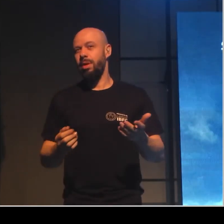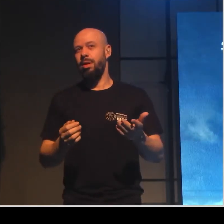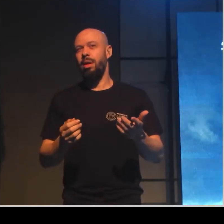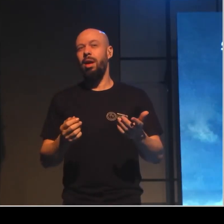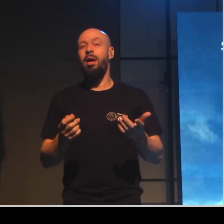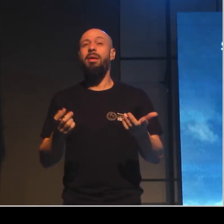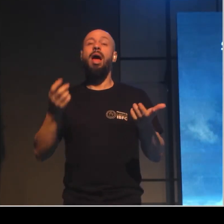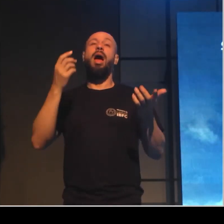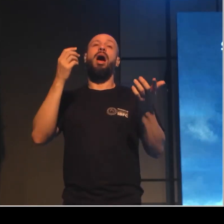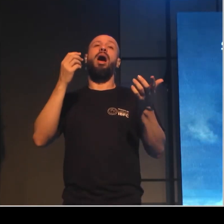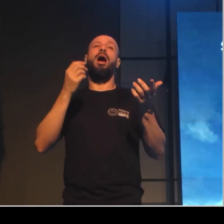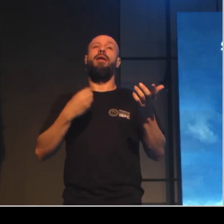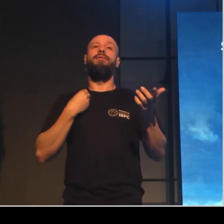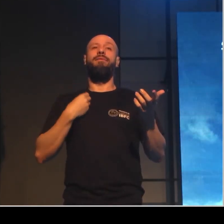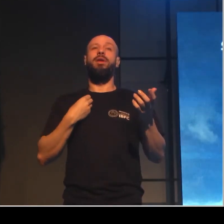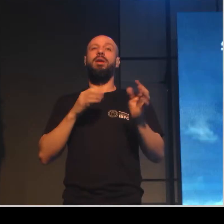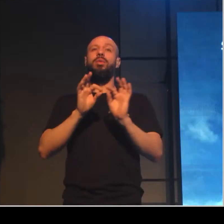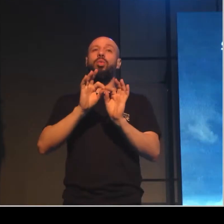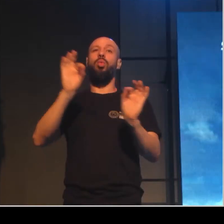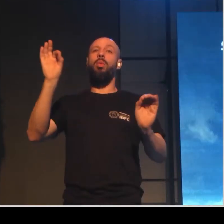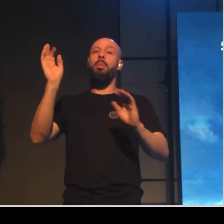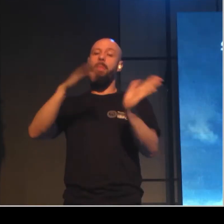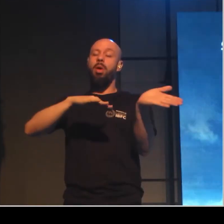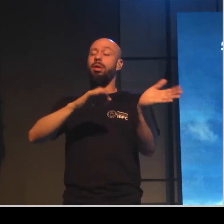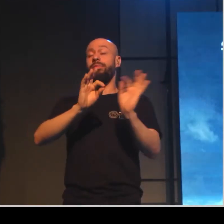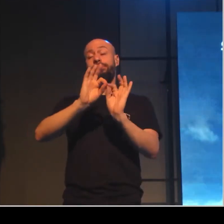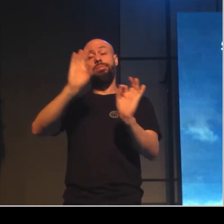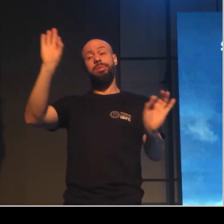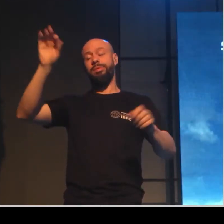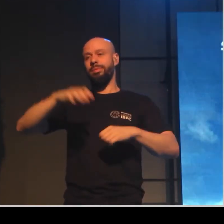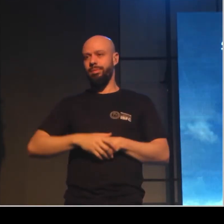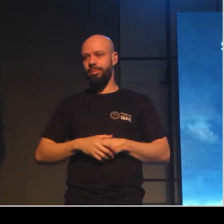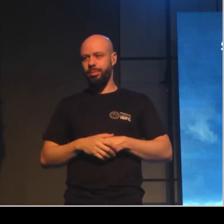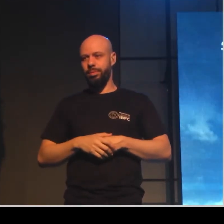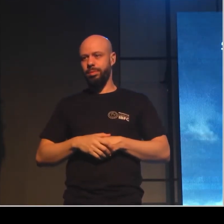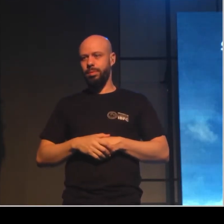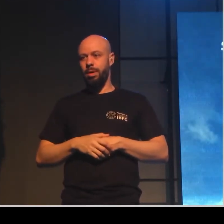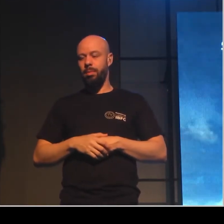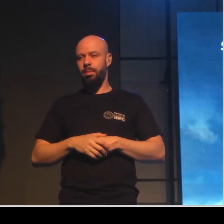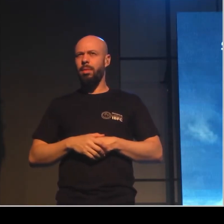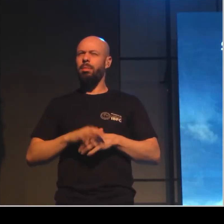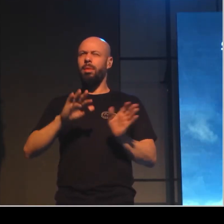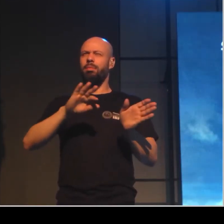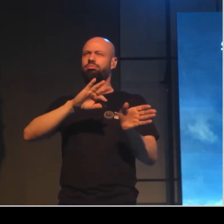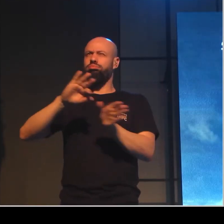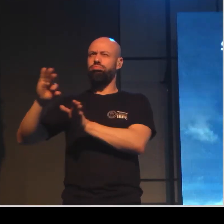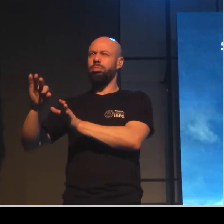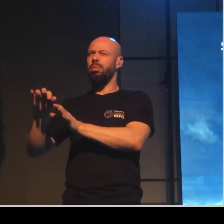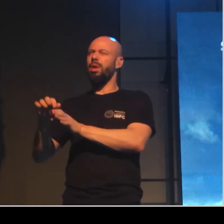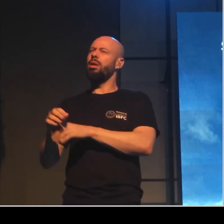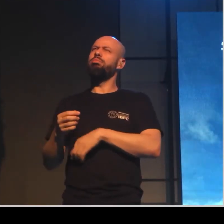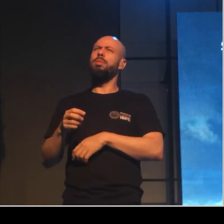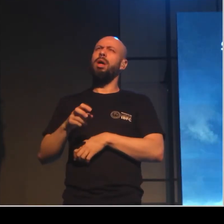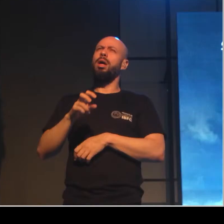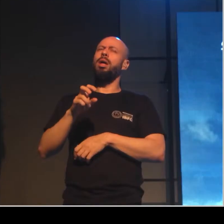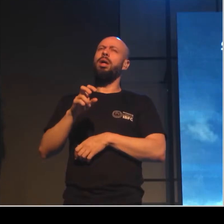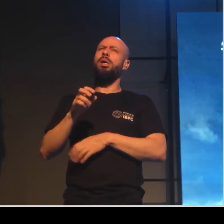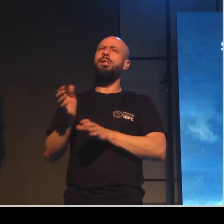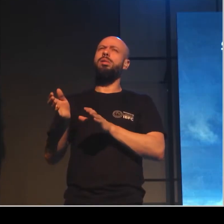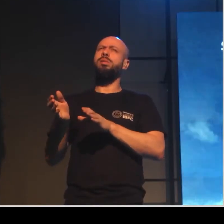Ainda uma semana antes do Natal, nós fizemos aqui barbaridade, a gente se encontrou 5 vezes no